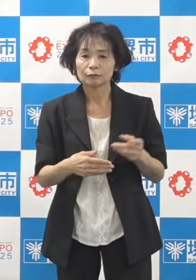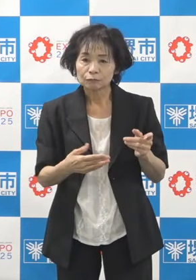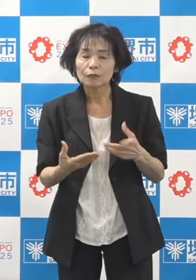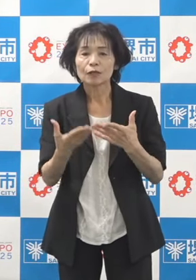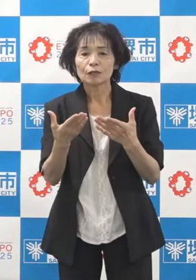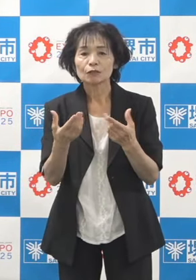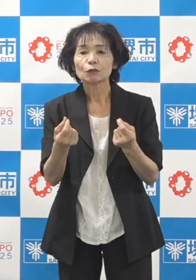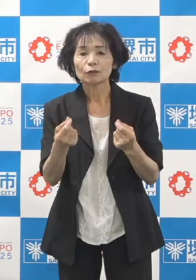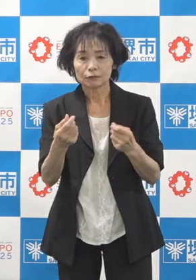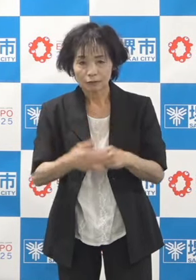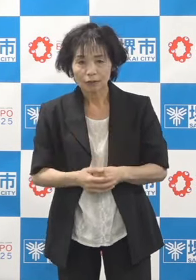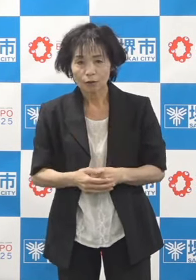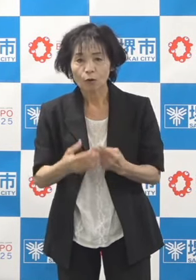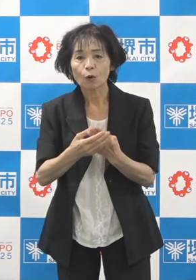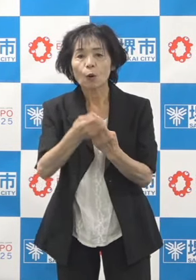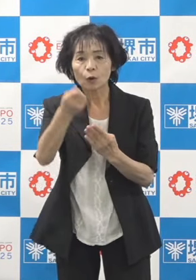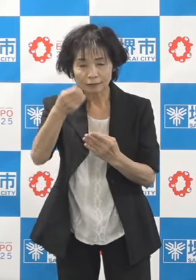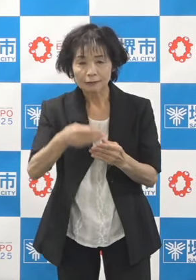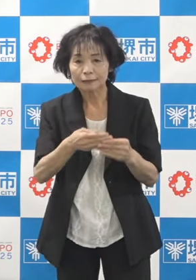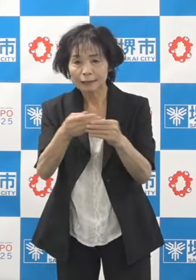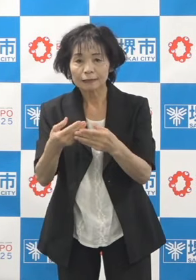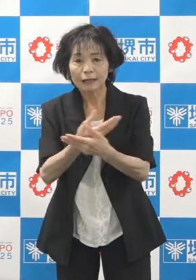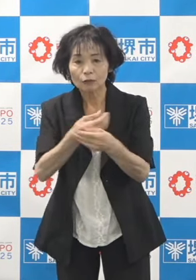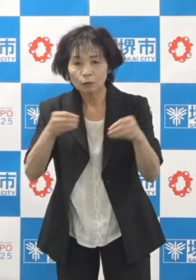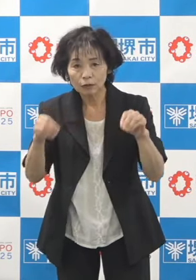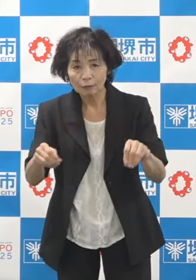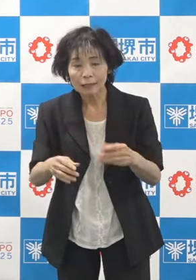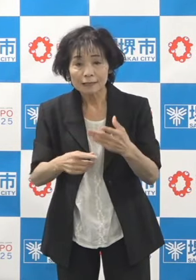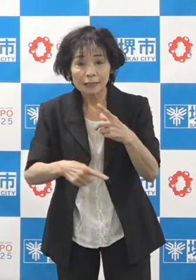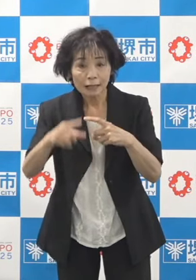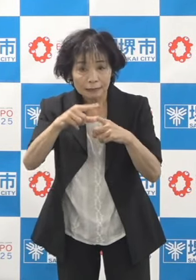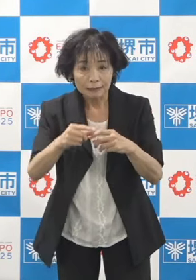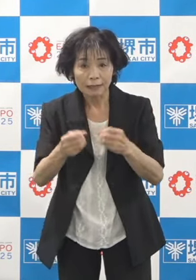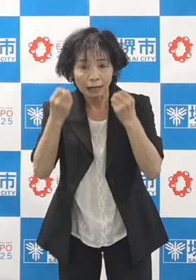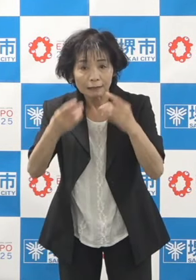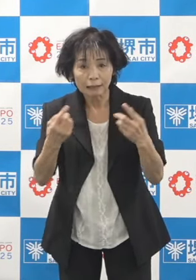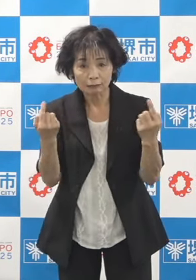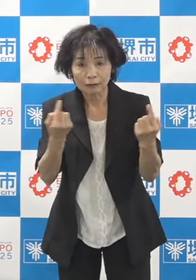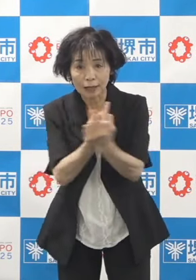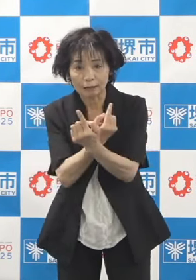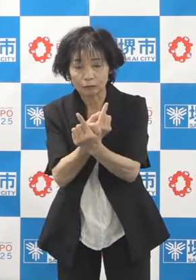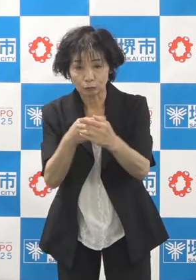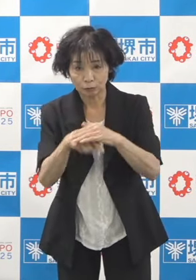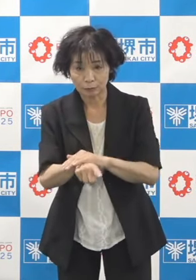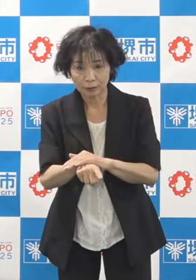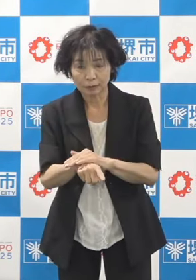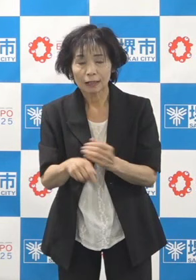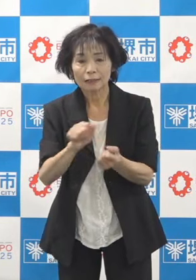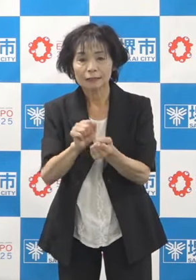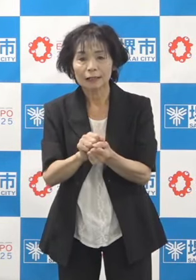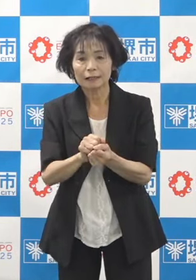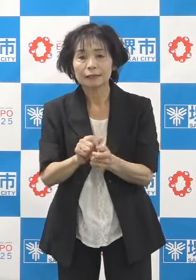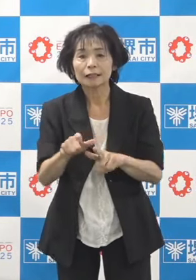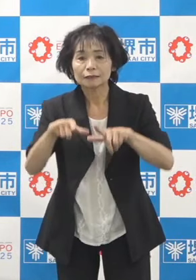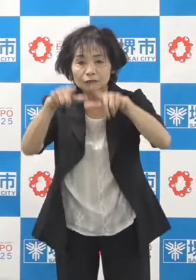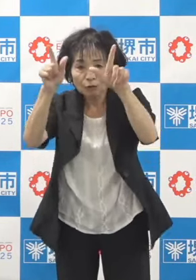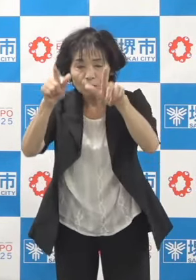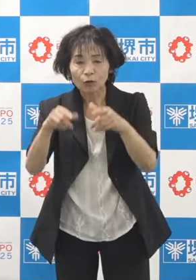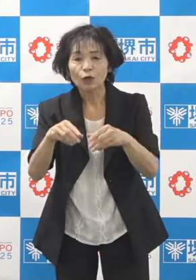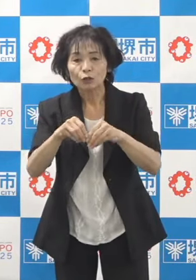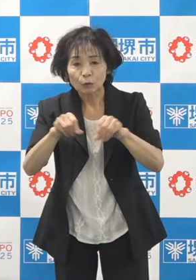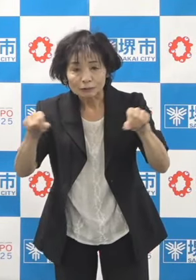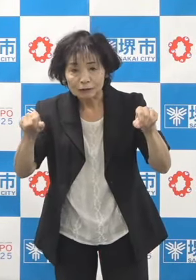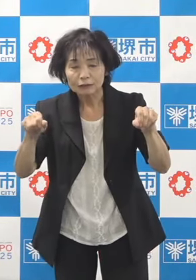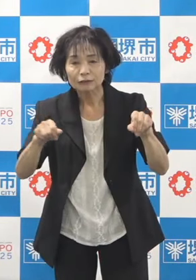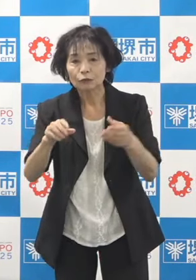今回包括連携協定というのはさらに進化させるということで、これまでも境東の土地の活用についてはお話をしてきた